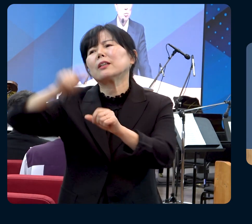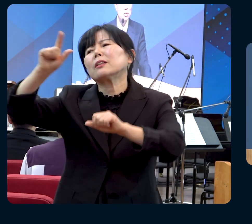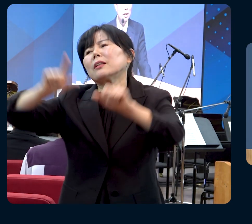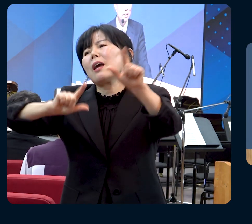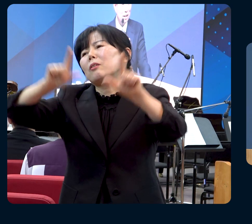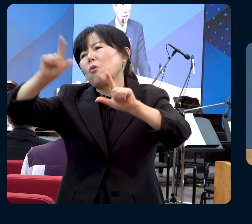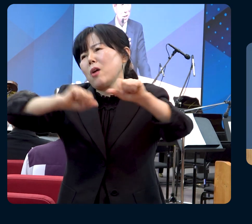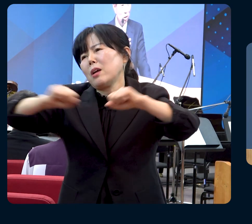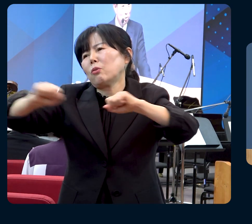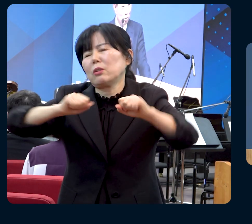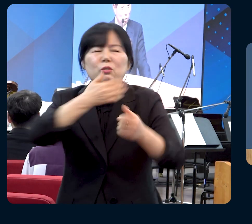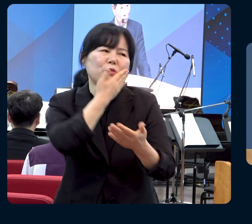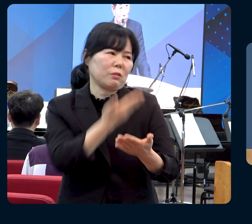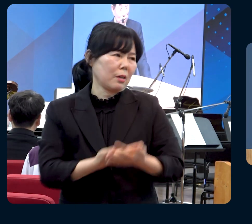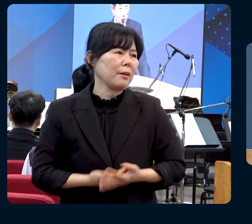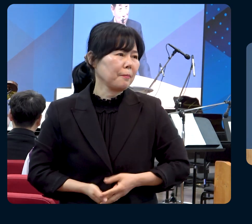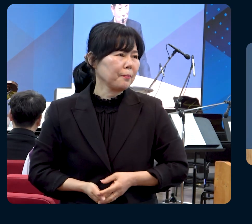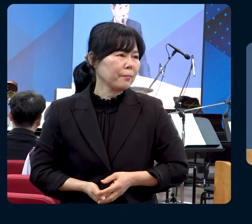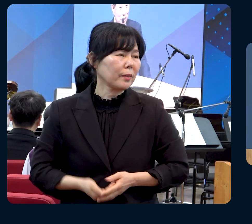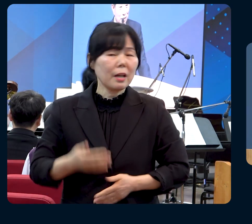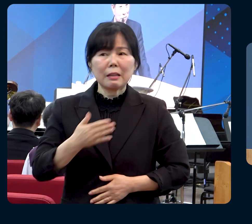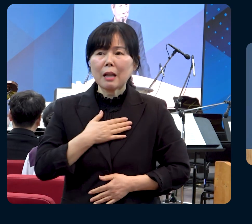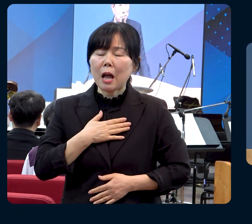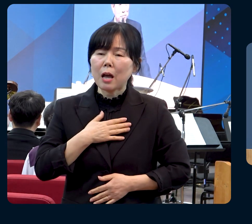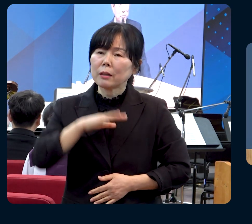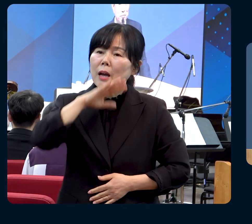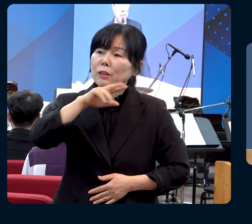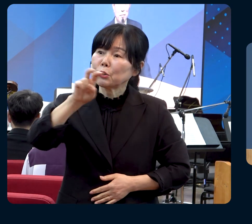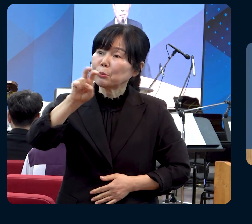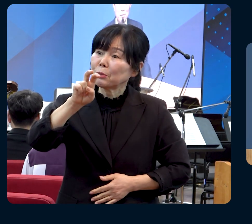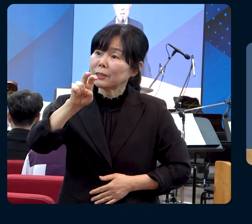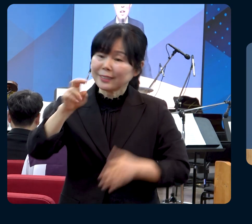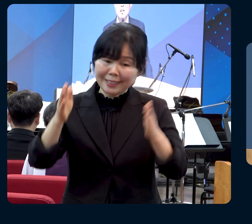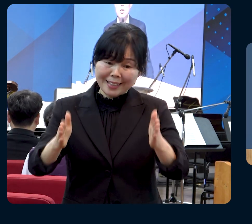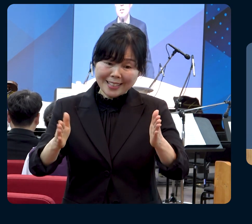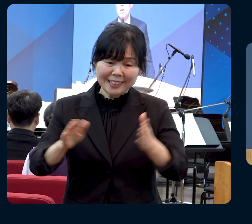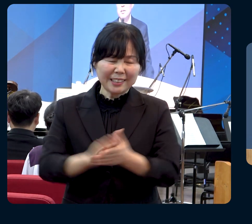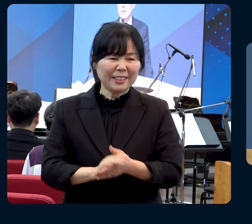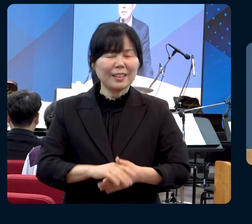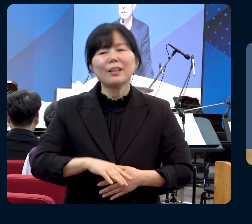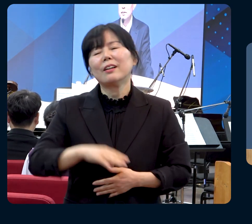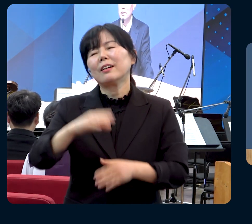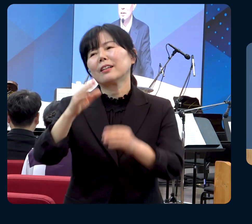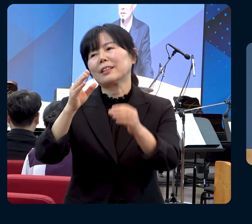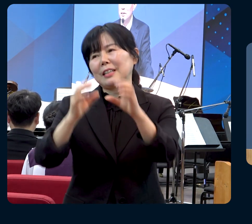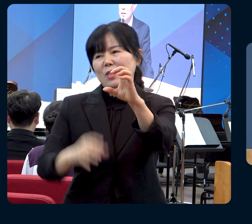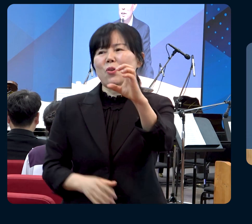저는 20살 때까지 천주교인이었습니다. 미사를 드렸죠.